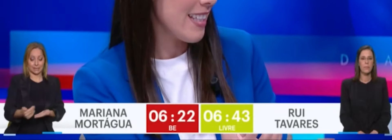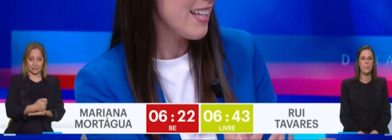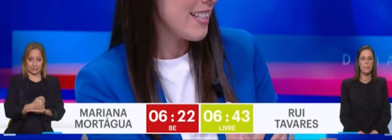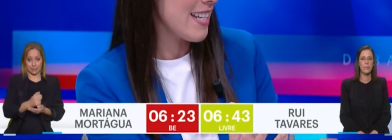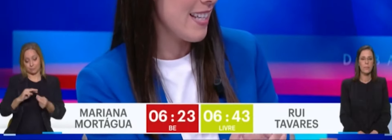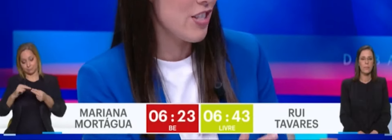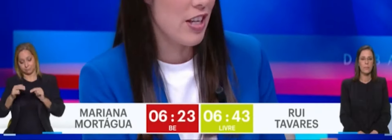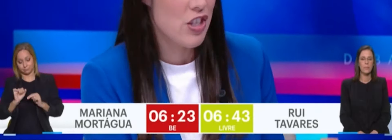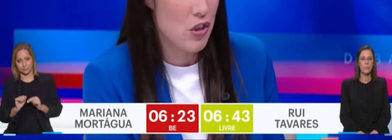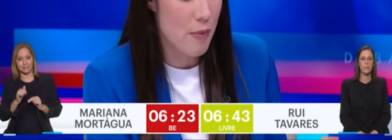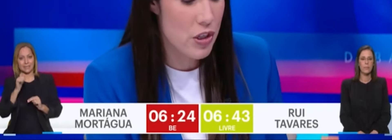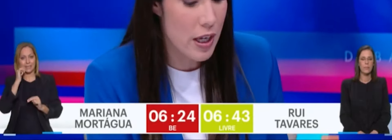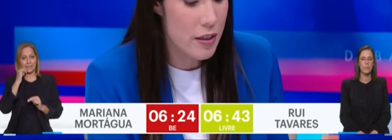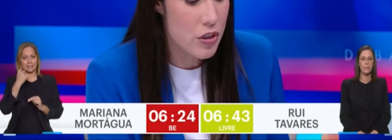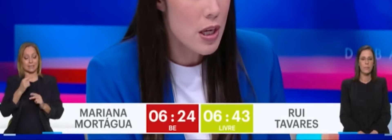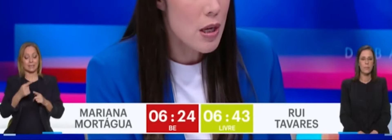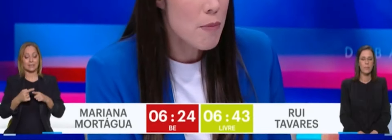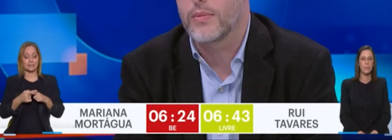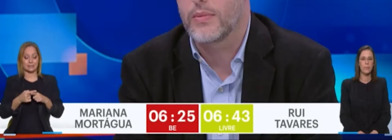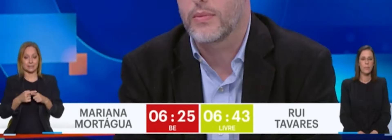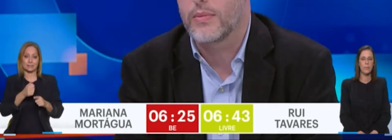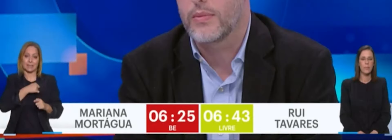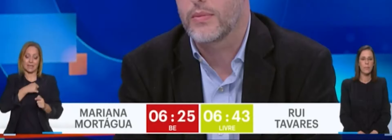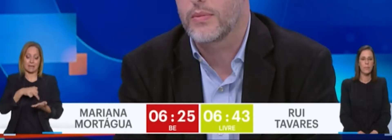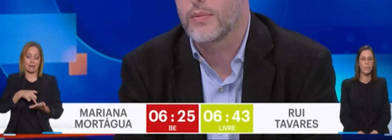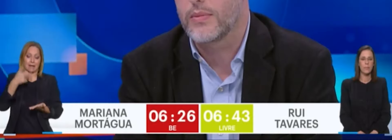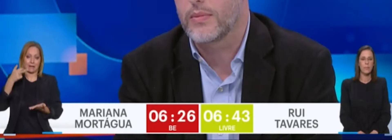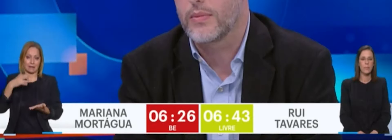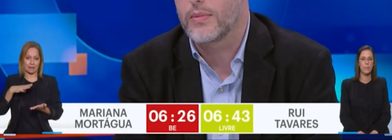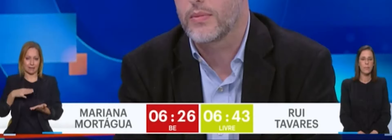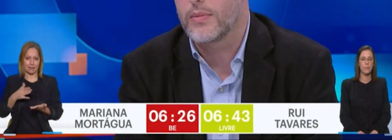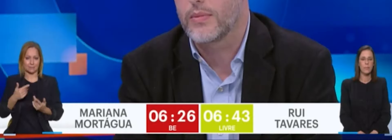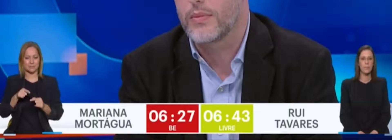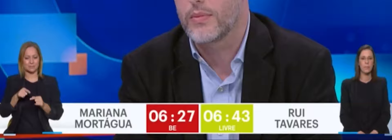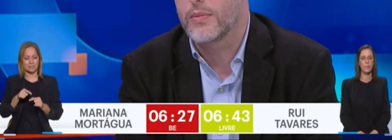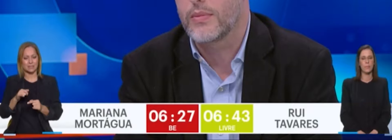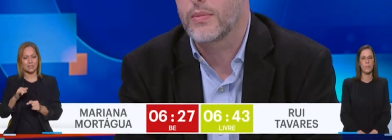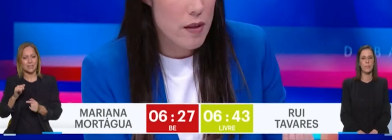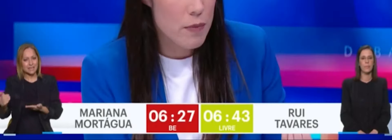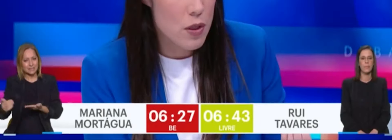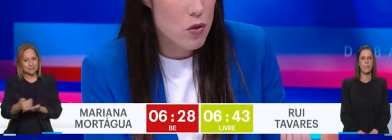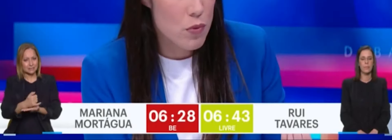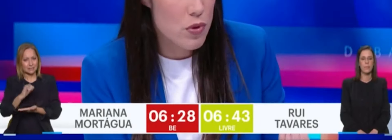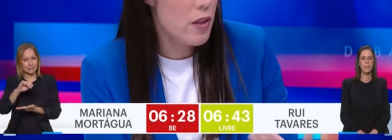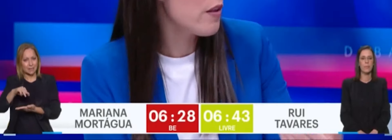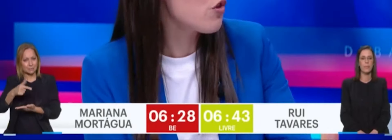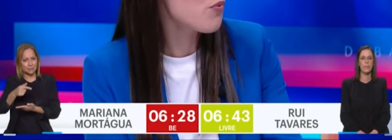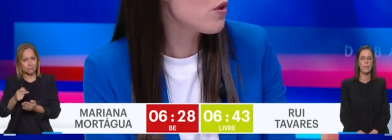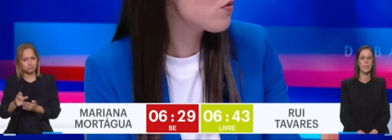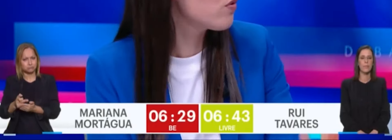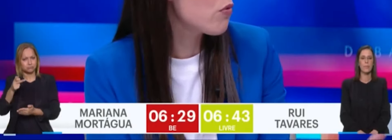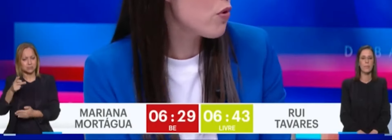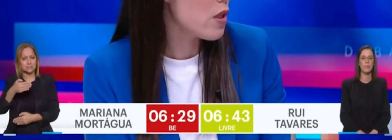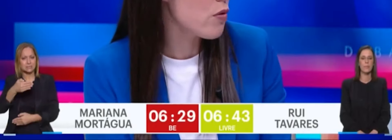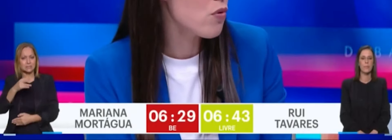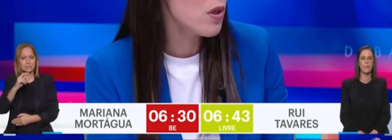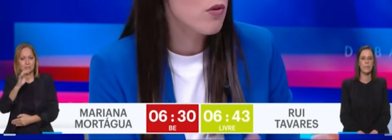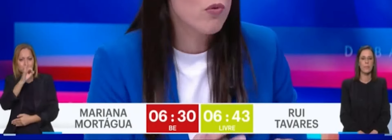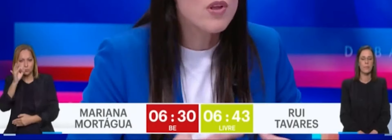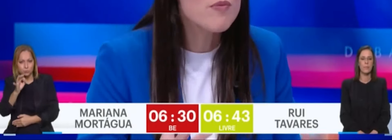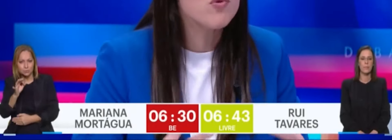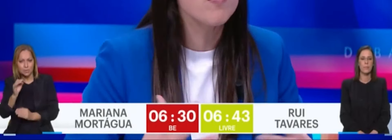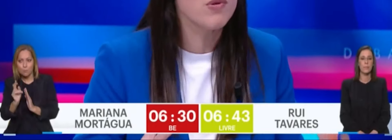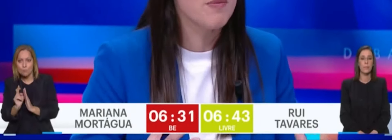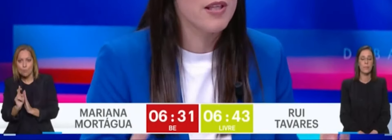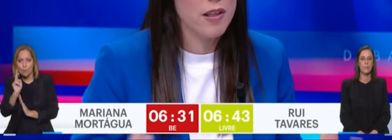e quem tem interesse em que as casas sejam mais caras mas também porque a receita de imt subiu muito a receita de imt subiu 73% nos últimos 2 anos